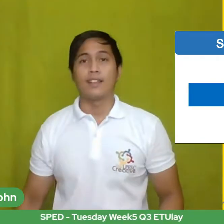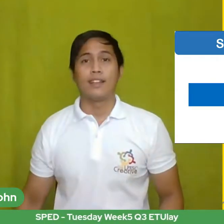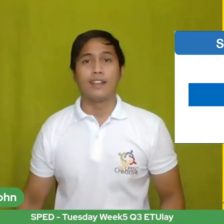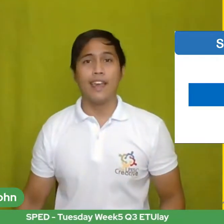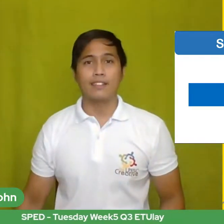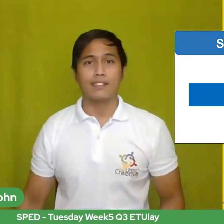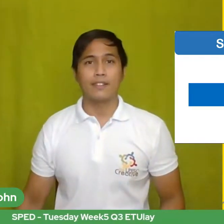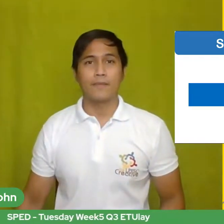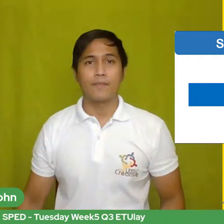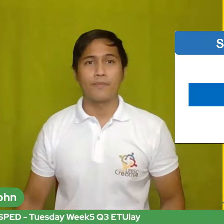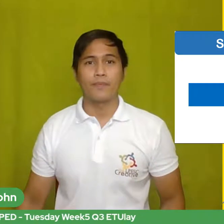8, 7, 6, 5, 4, 3, 2, 1. Next.